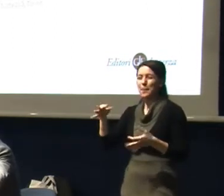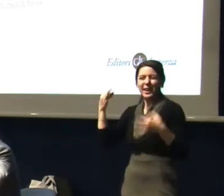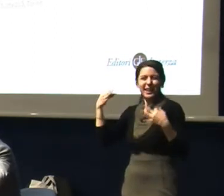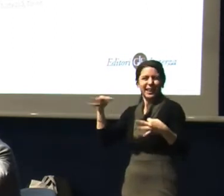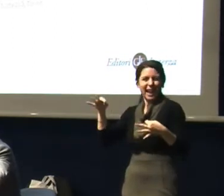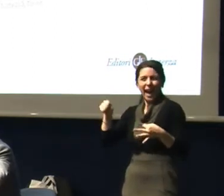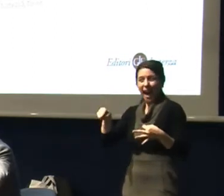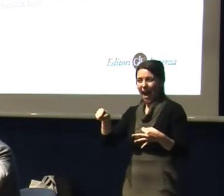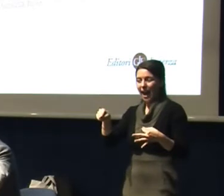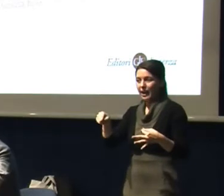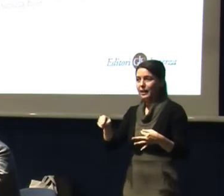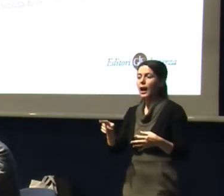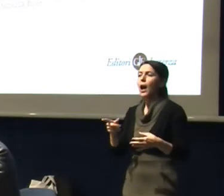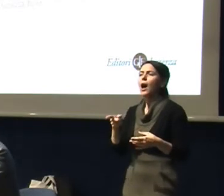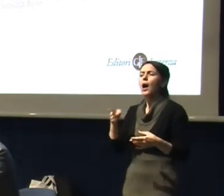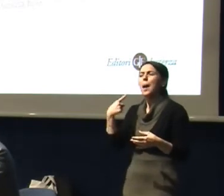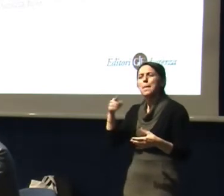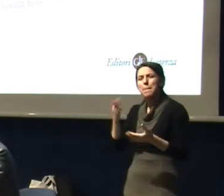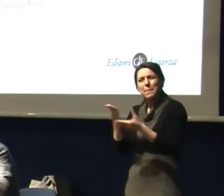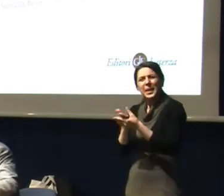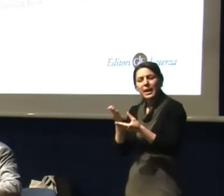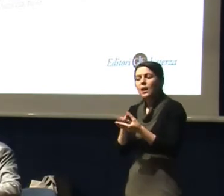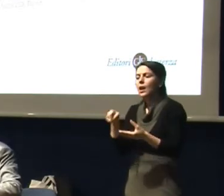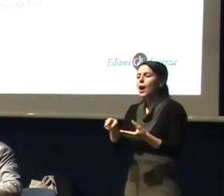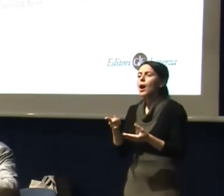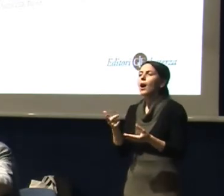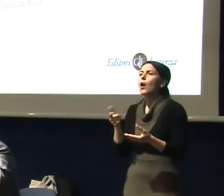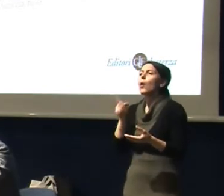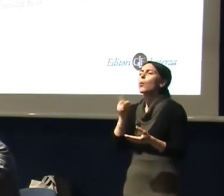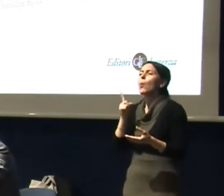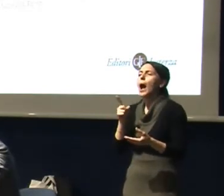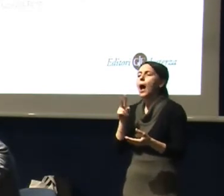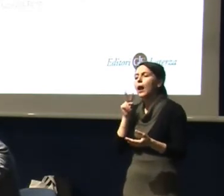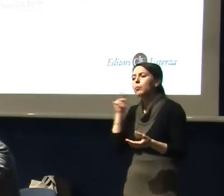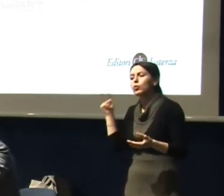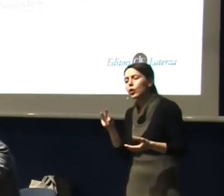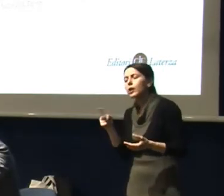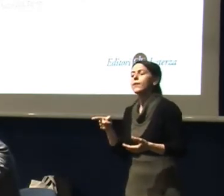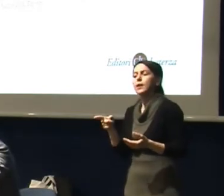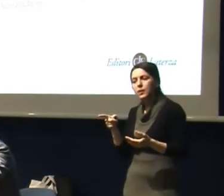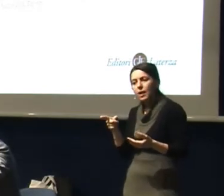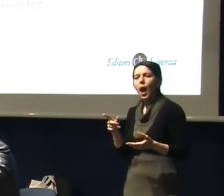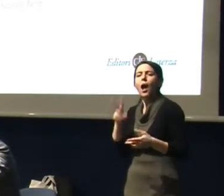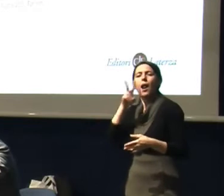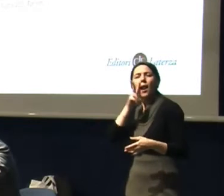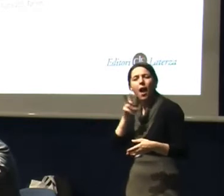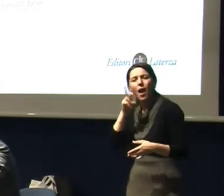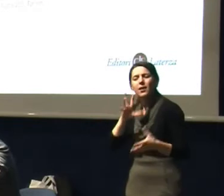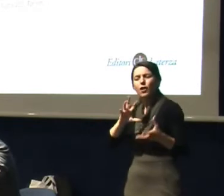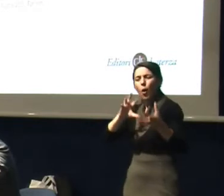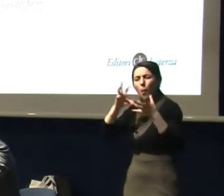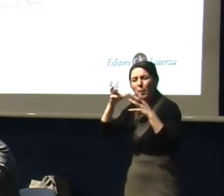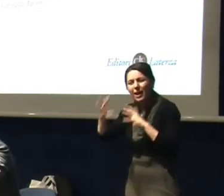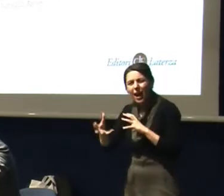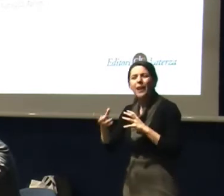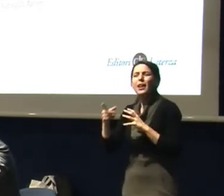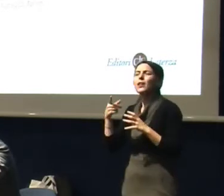punto appunto sulla qualità l'approfondimento la lentezza in ogni 140 caratteri si è parlato da più di quello del grande valore della carta